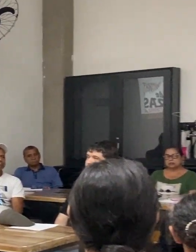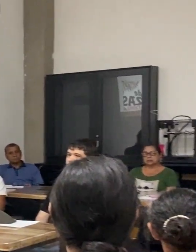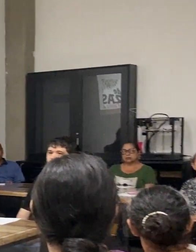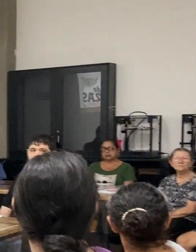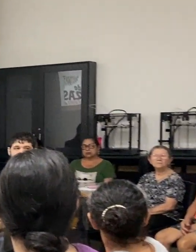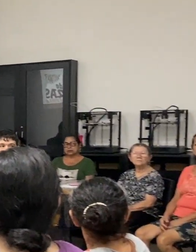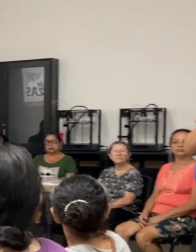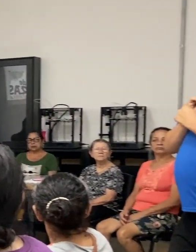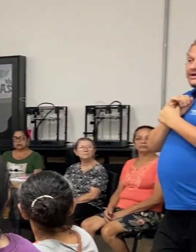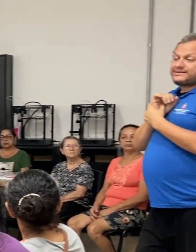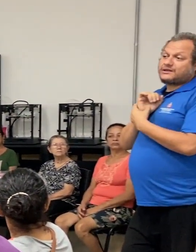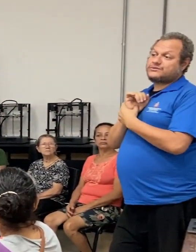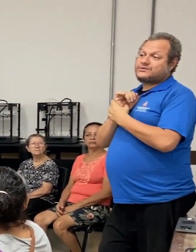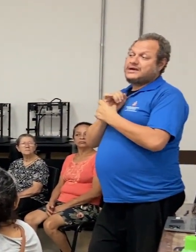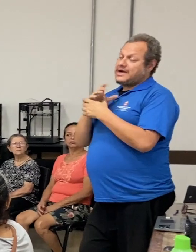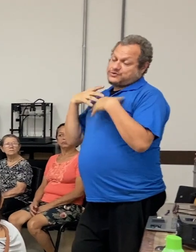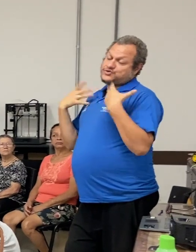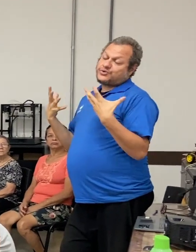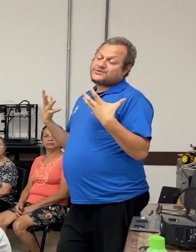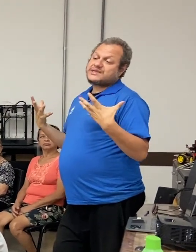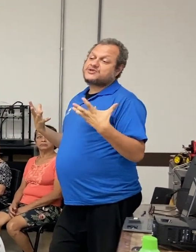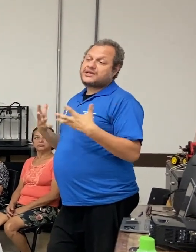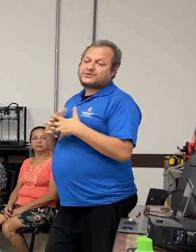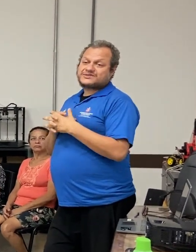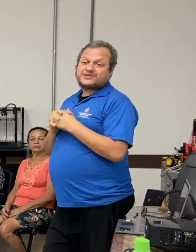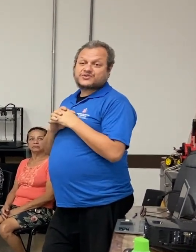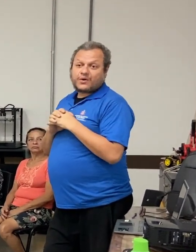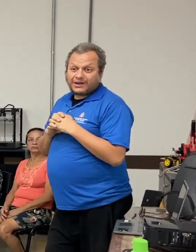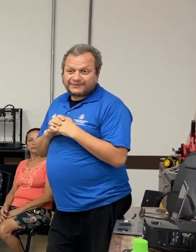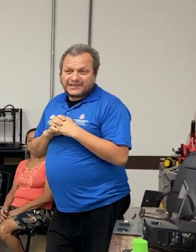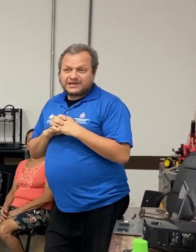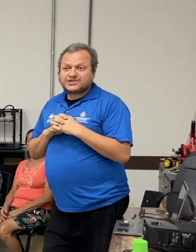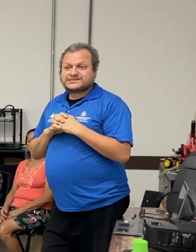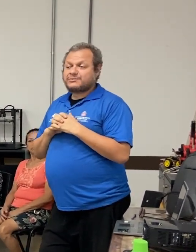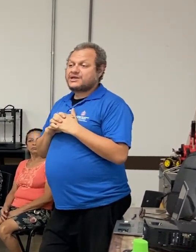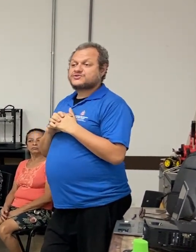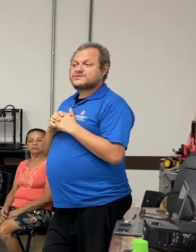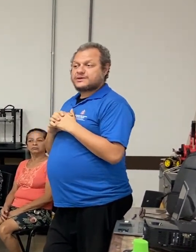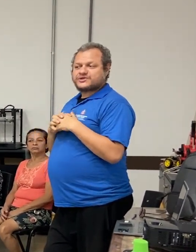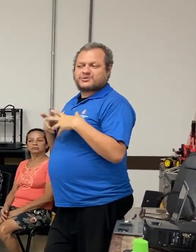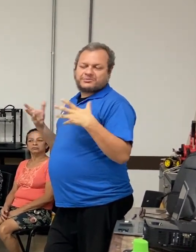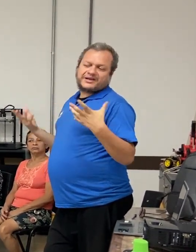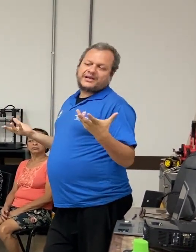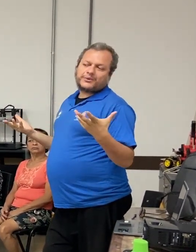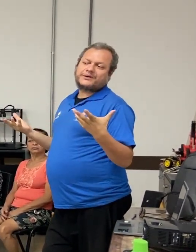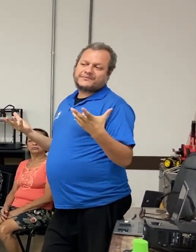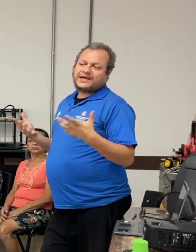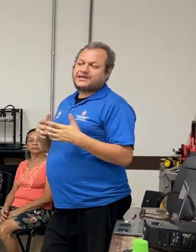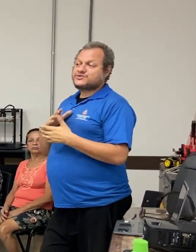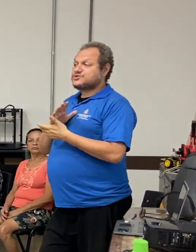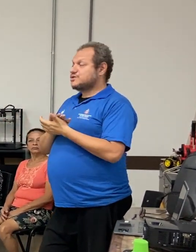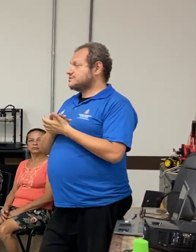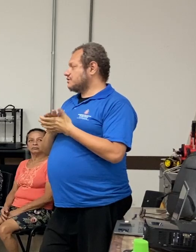a Libras agora tendo, os surdos têm direitos na escola de receber instrução na sua primeira língua, né? Isso de